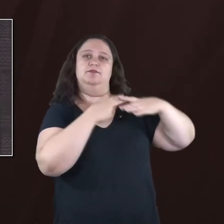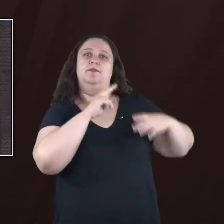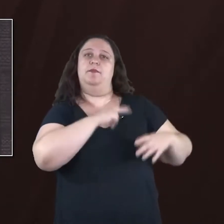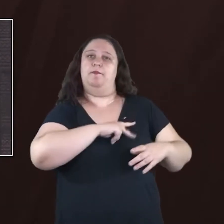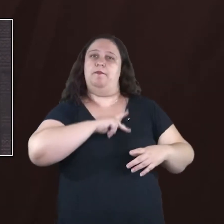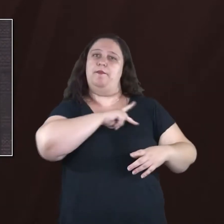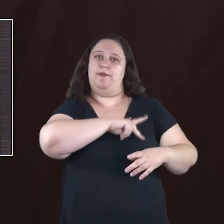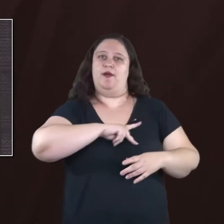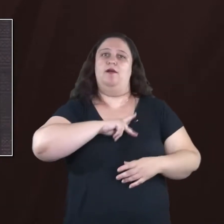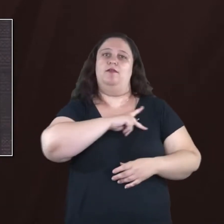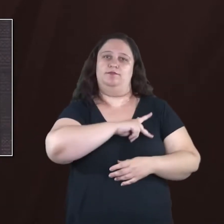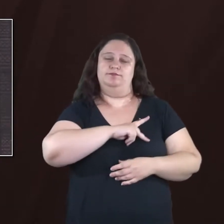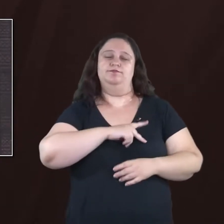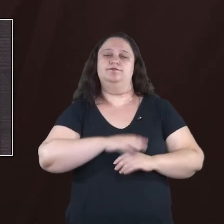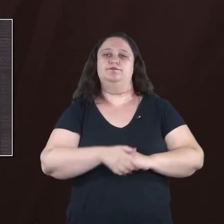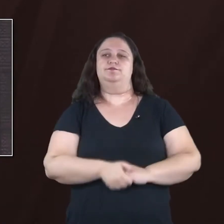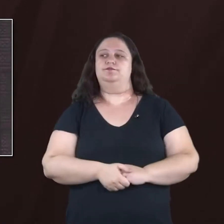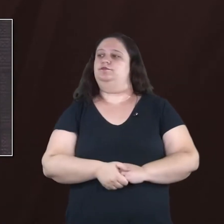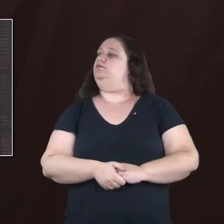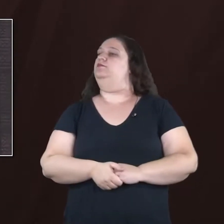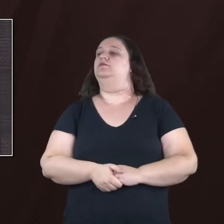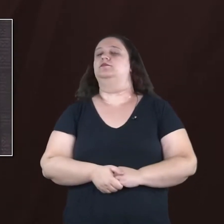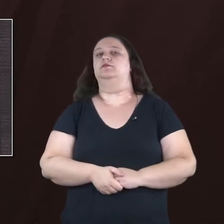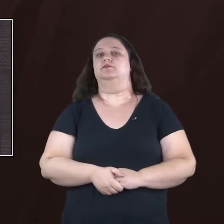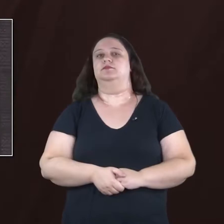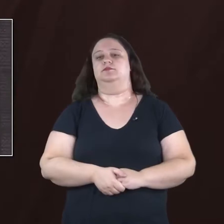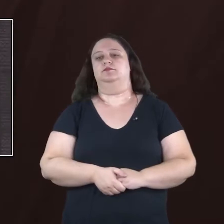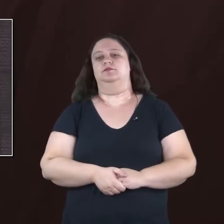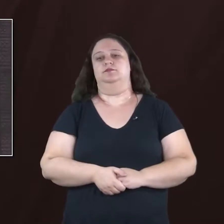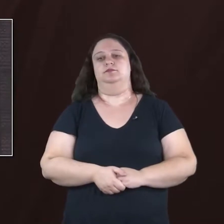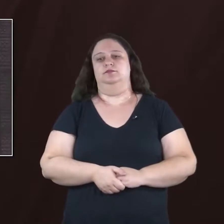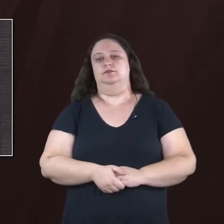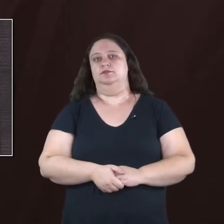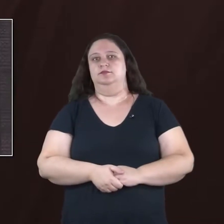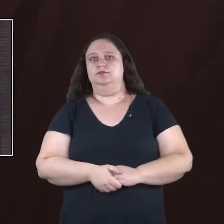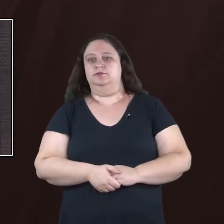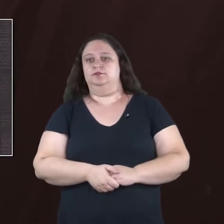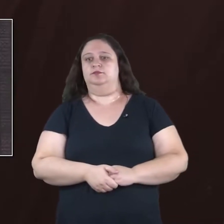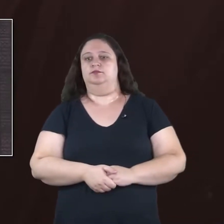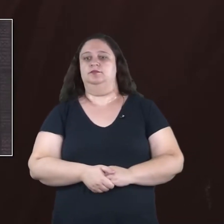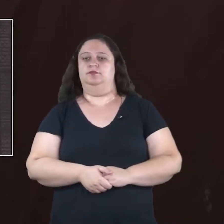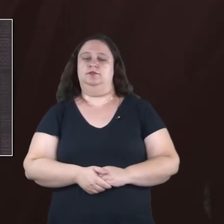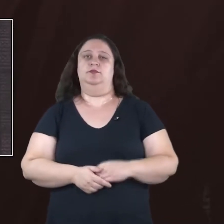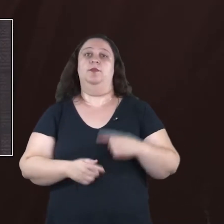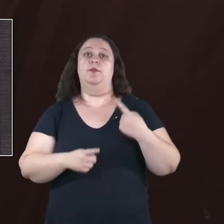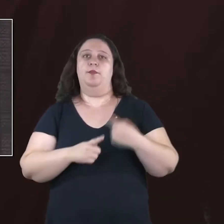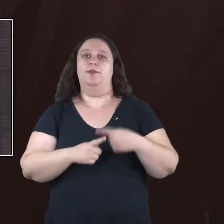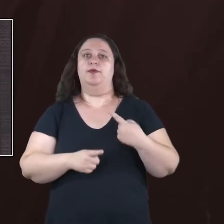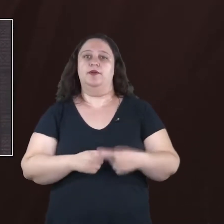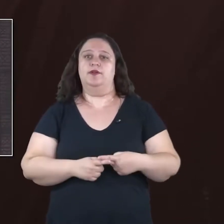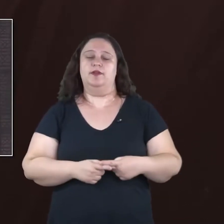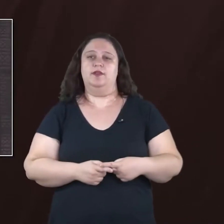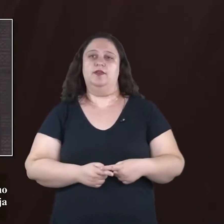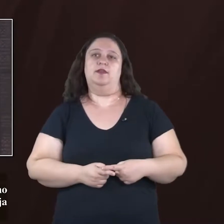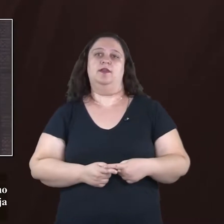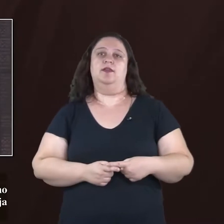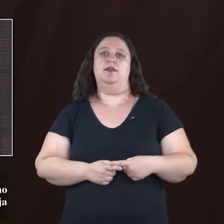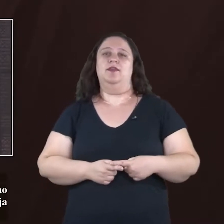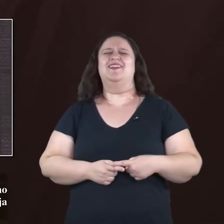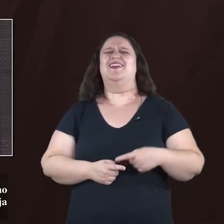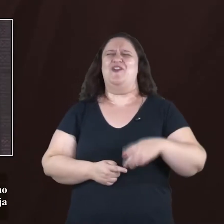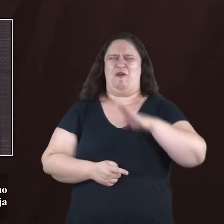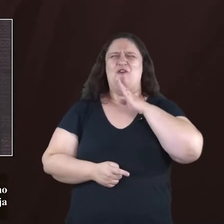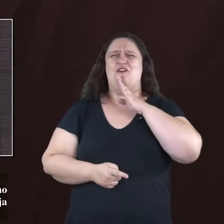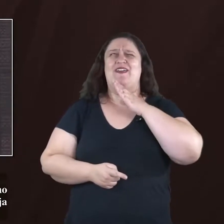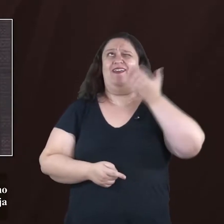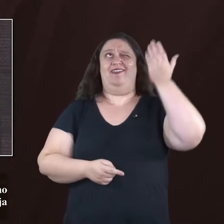foi revelado de uma maneira tremenda. Porque ouvistes qual foi o meu proceder outrora no judaísmo,